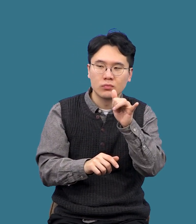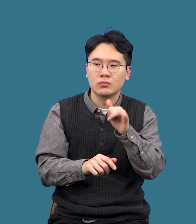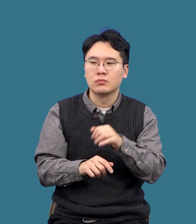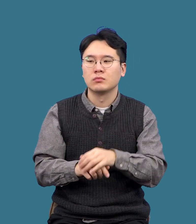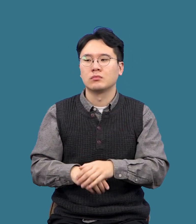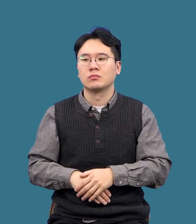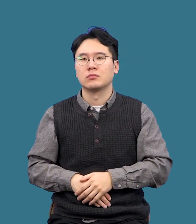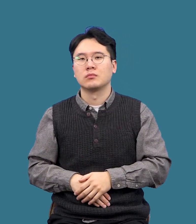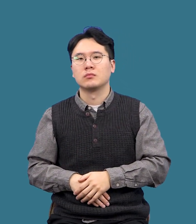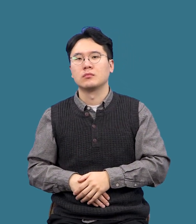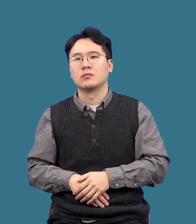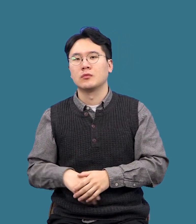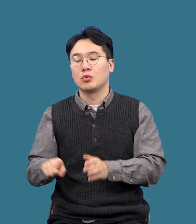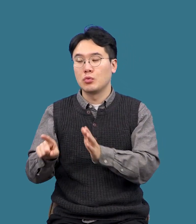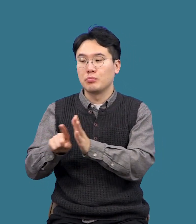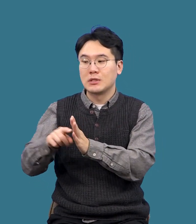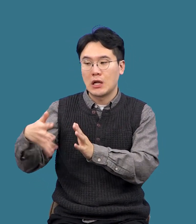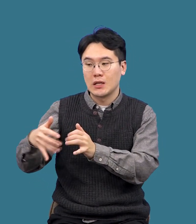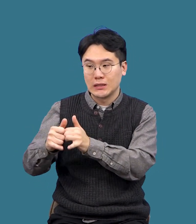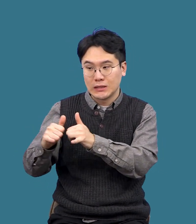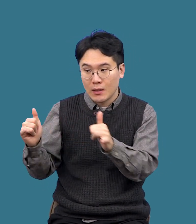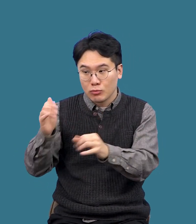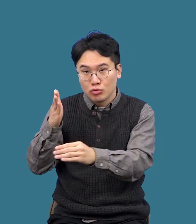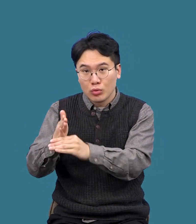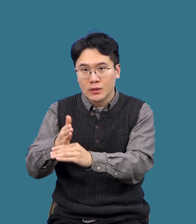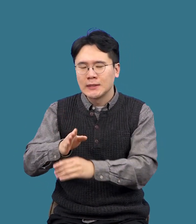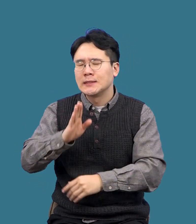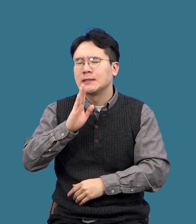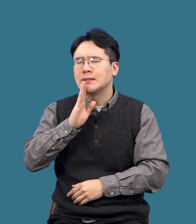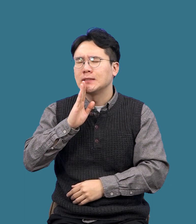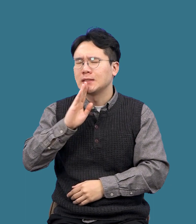악한 사람들이 존재하는 것을 보게 됩니다.